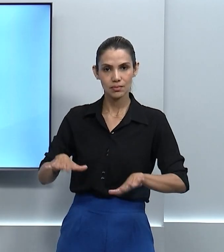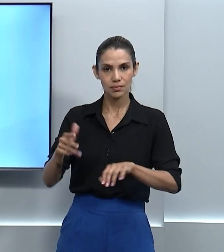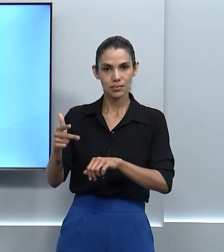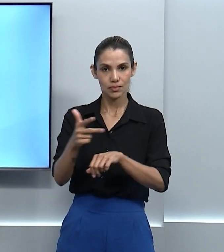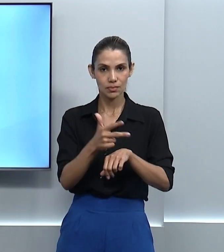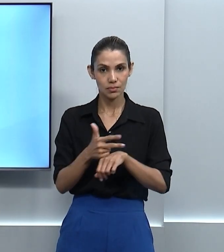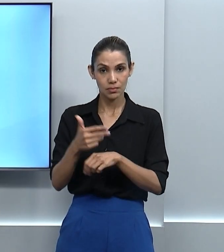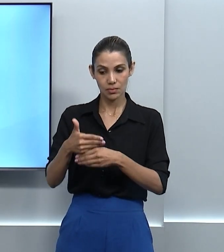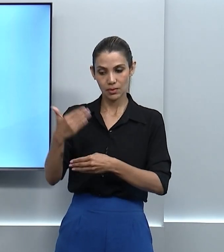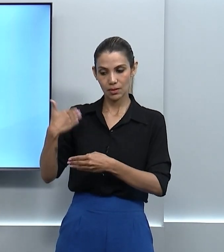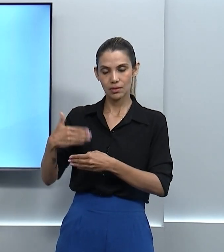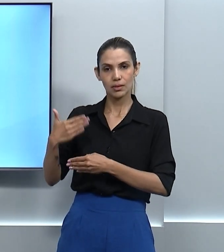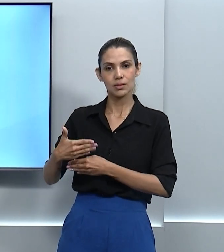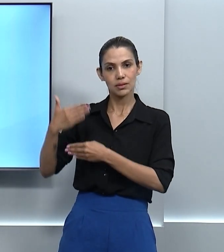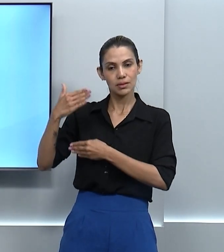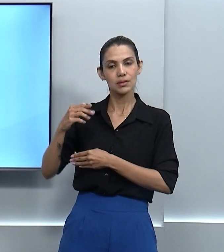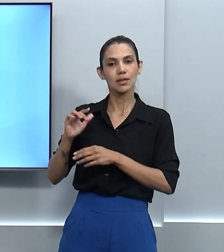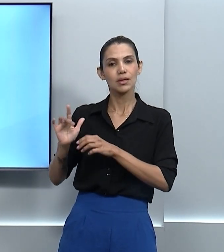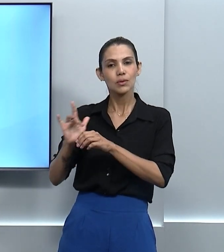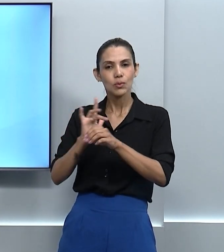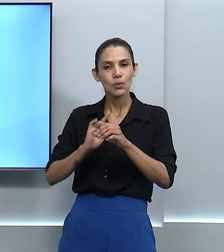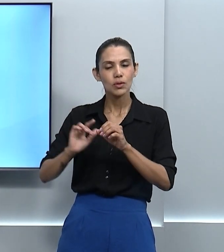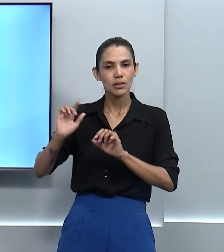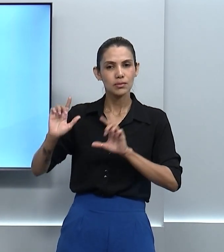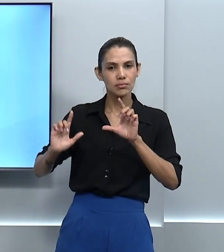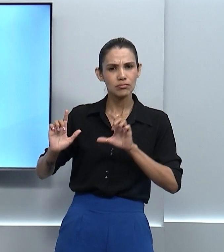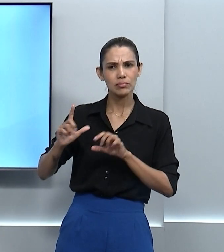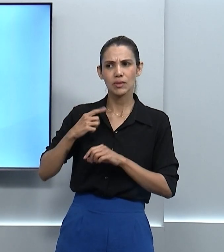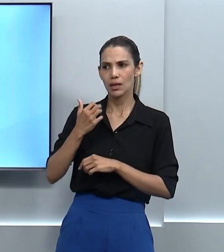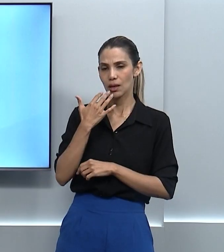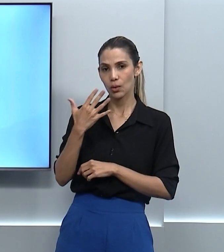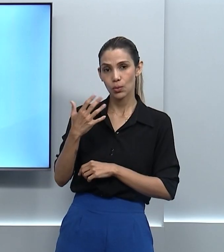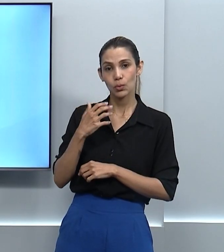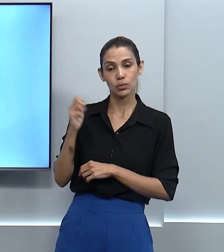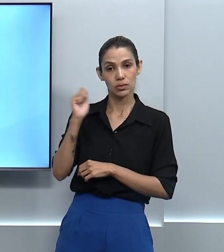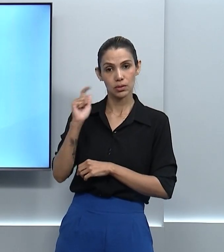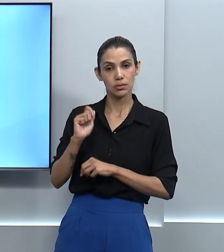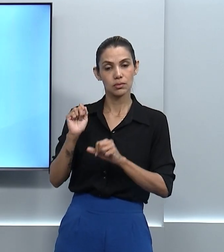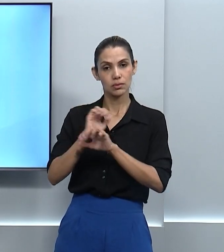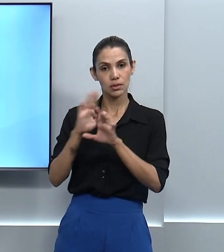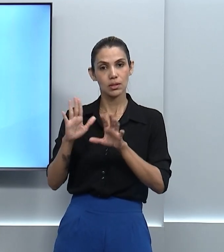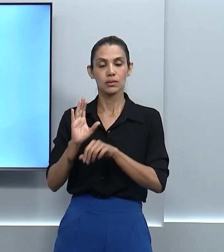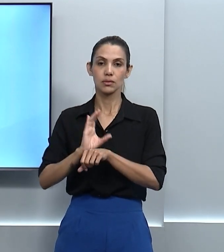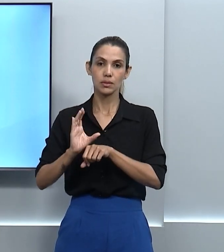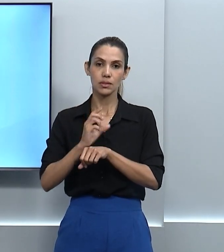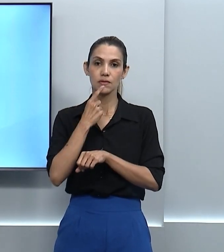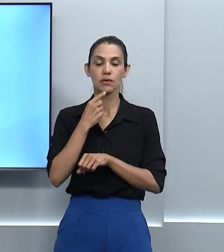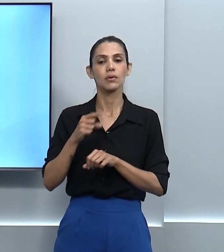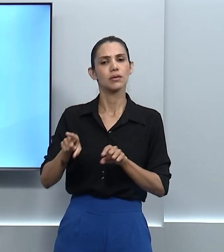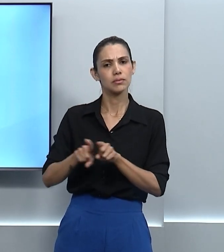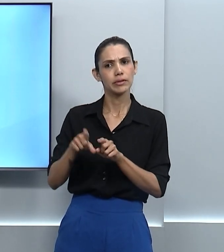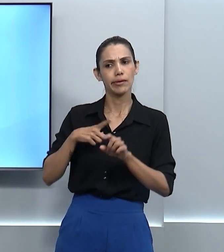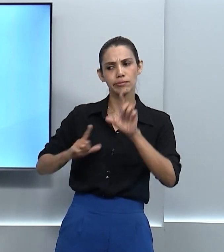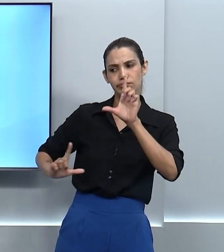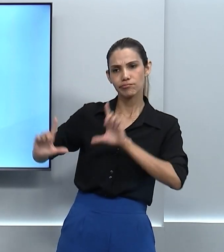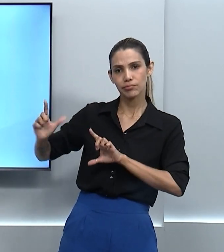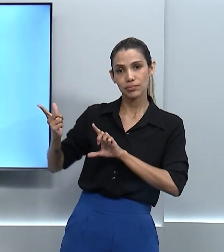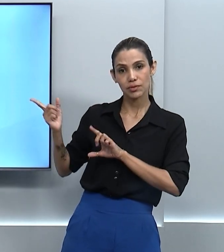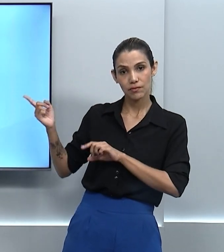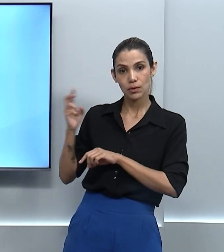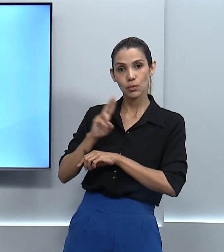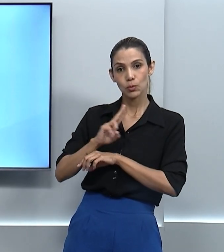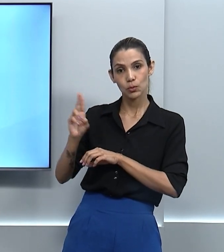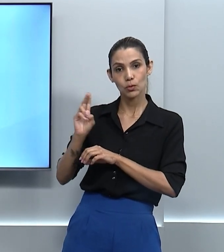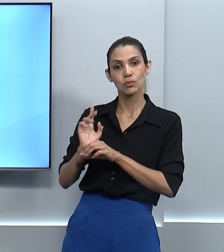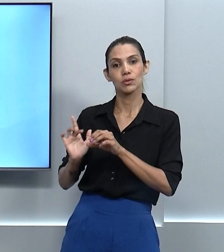atrás está o cenário do Conexões, em tons de azul claro, cinza e vermelho. Também temos uma tela bem no centro, onde aparece o nome do